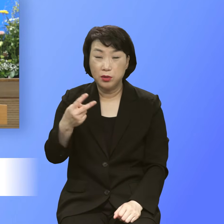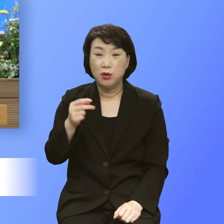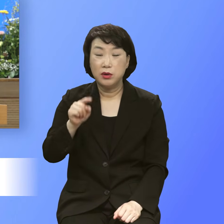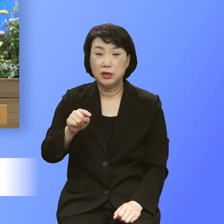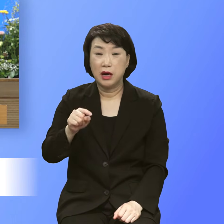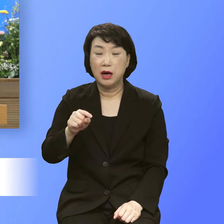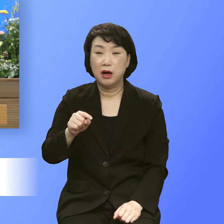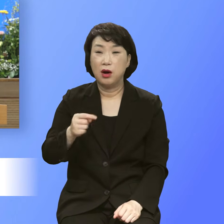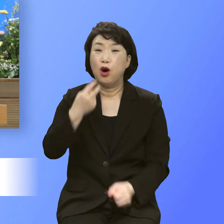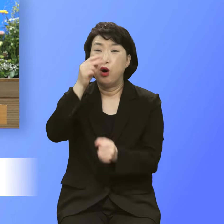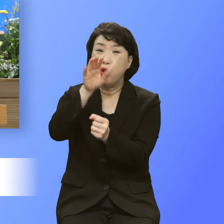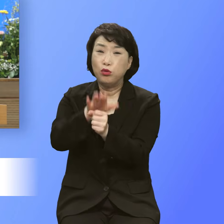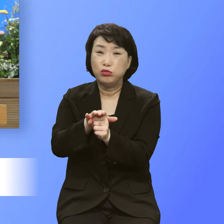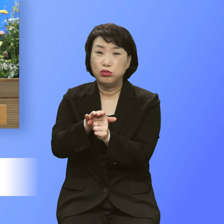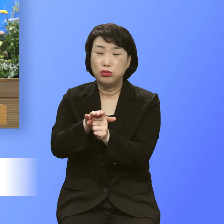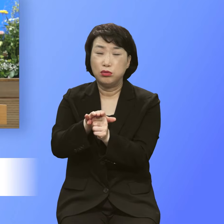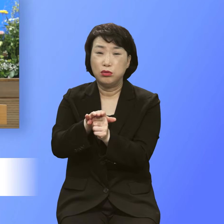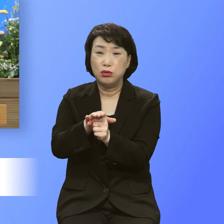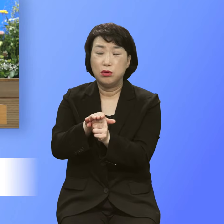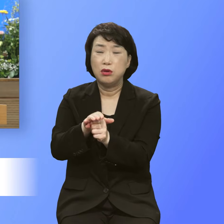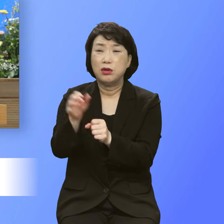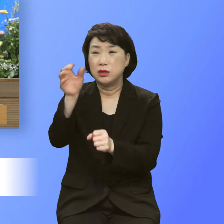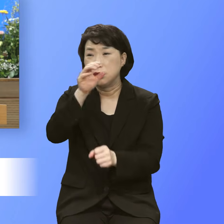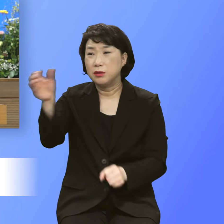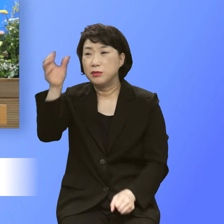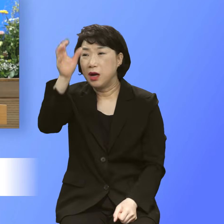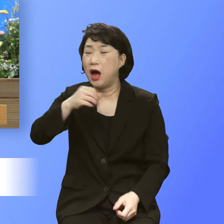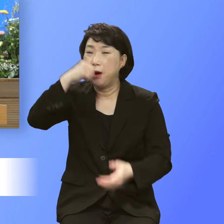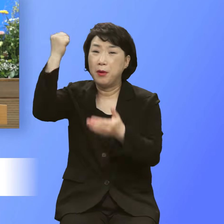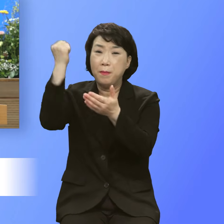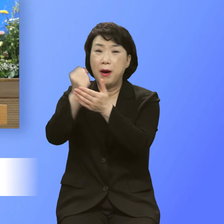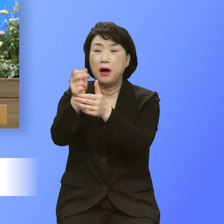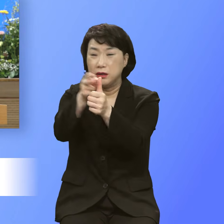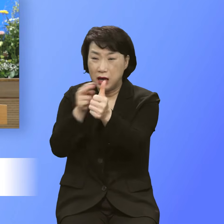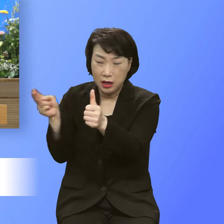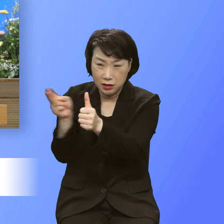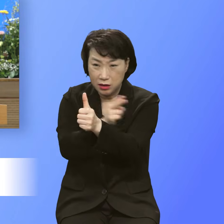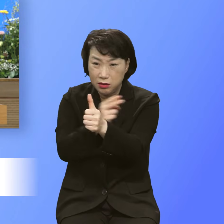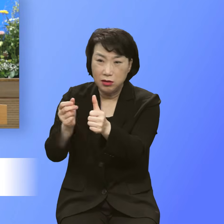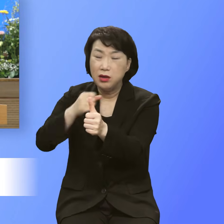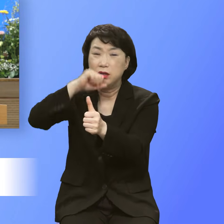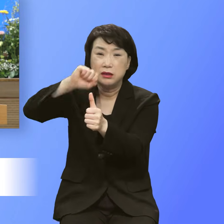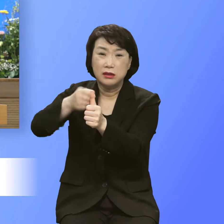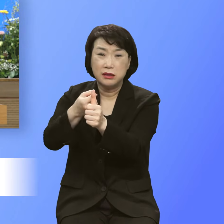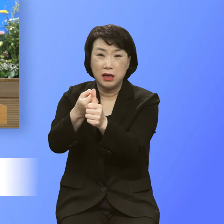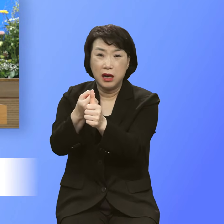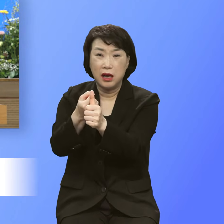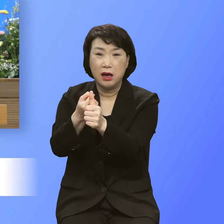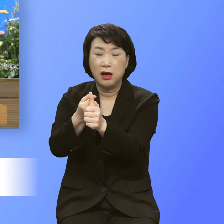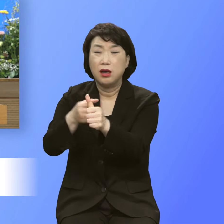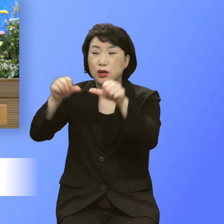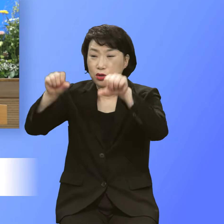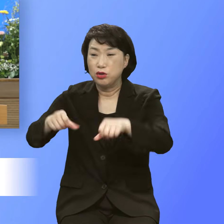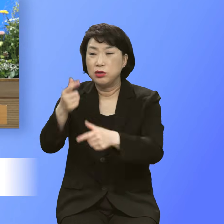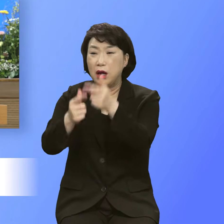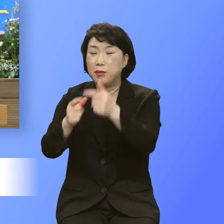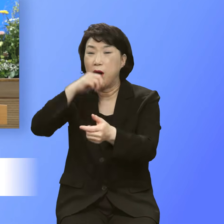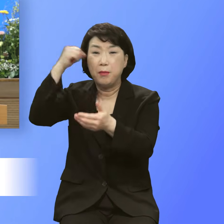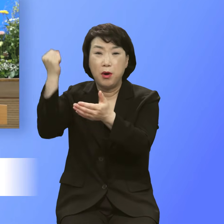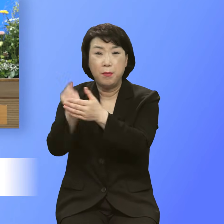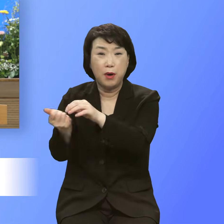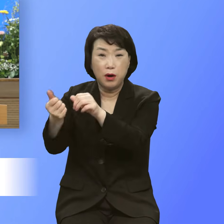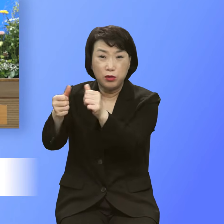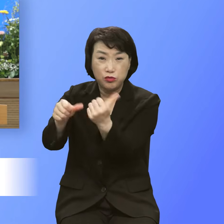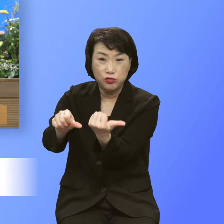왜 그렇게 억울하게 찔리고 상하고 채찍에 맞고 징계를 받으며 저주의